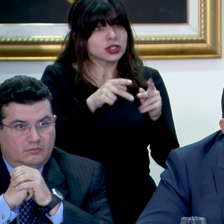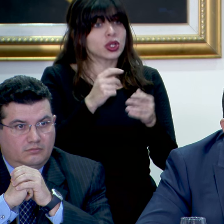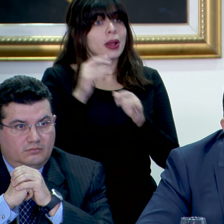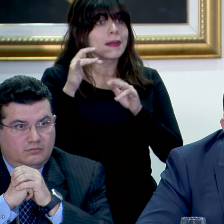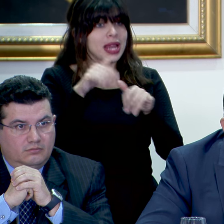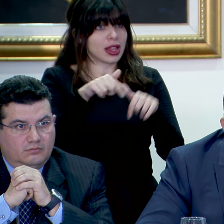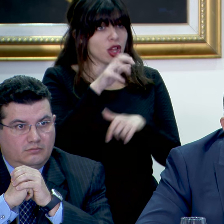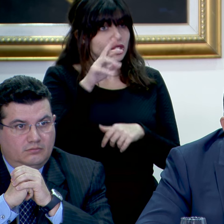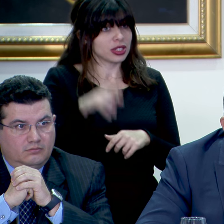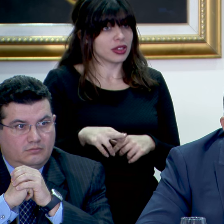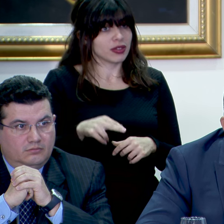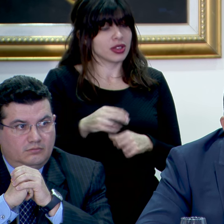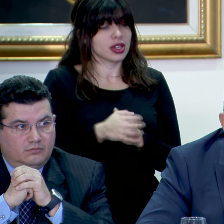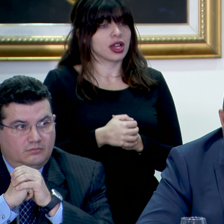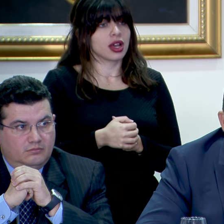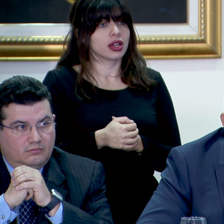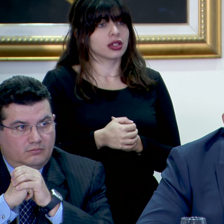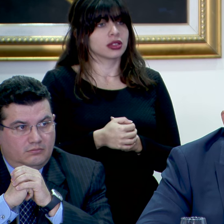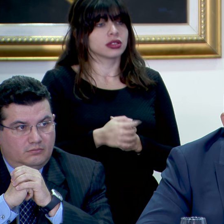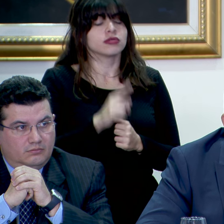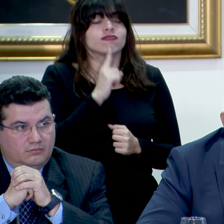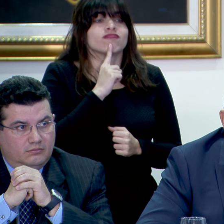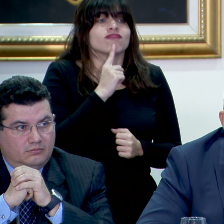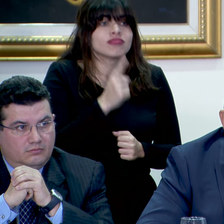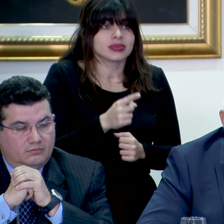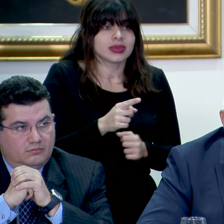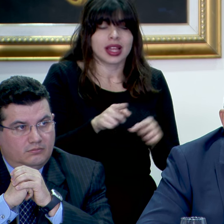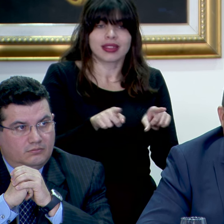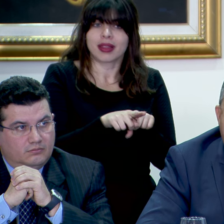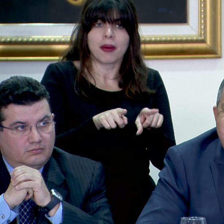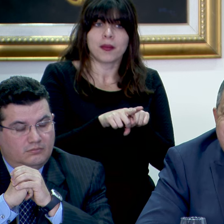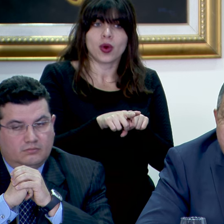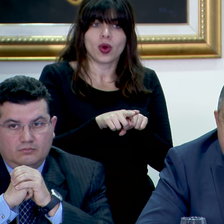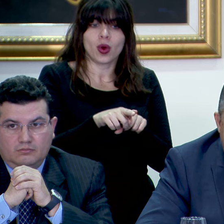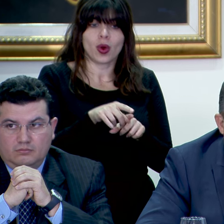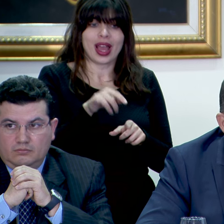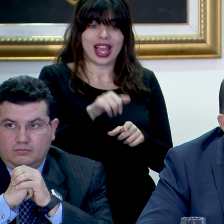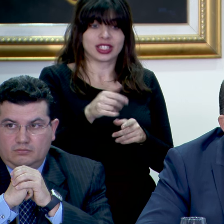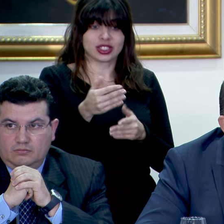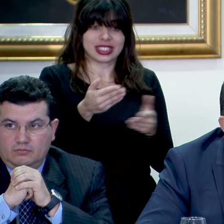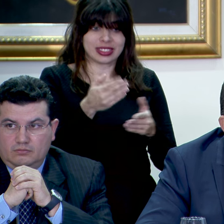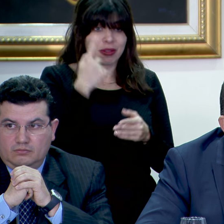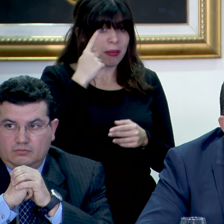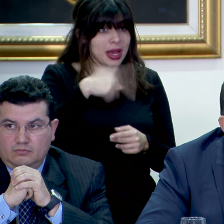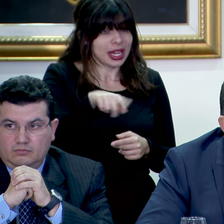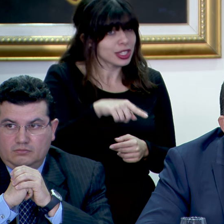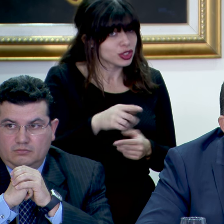Rica, y ciertamente no es lo que más les sirve.